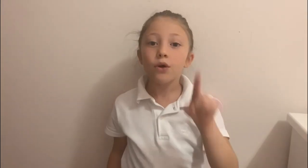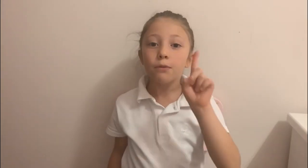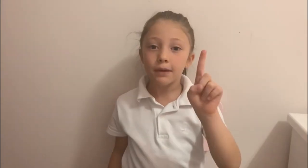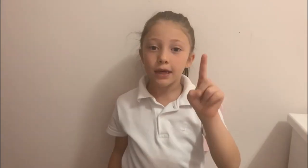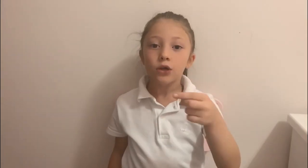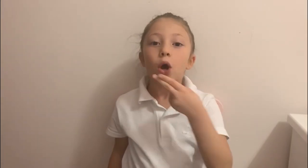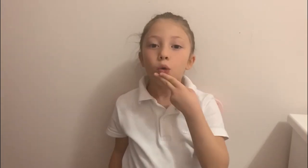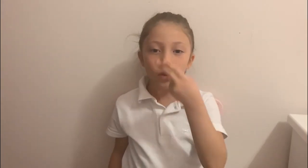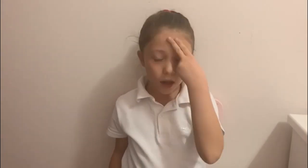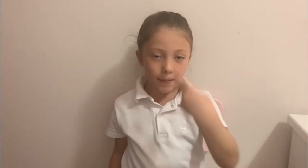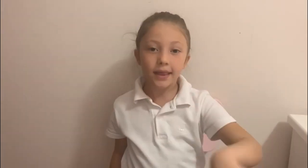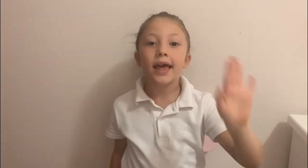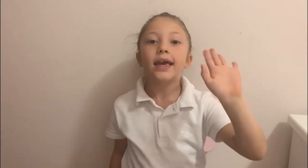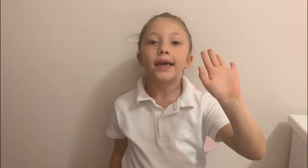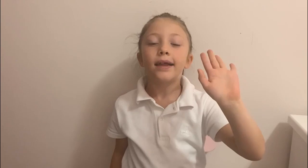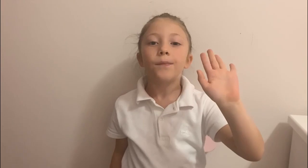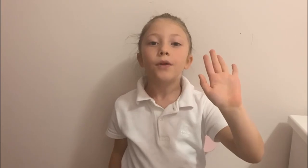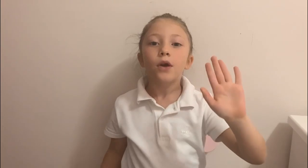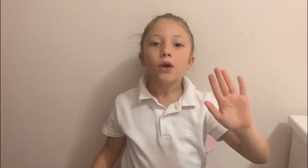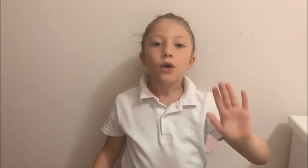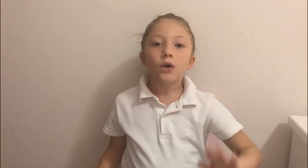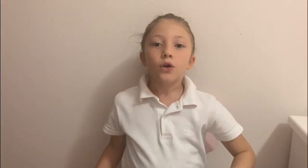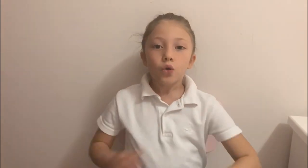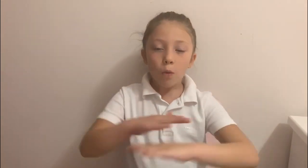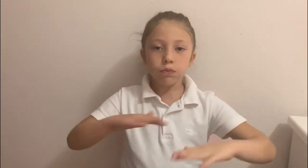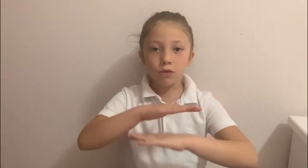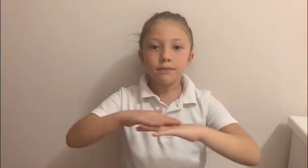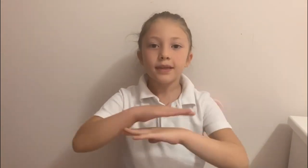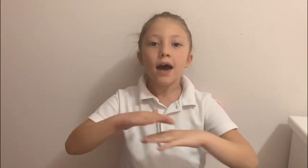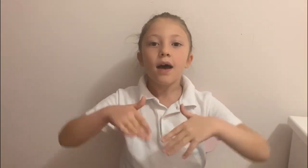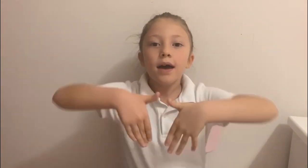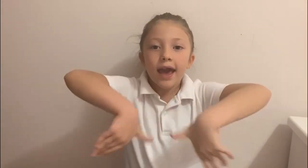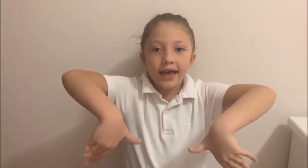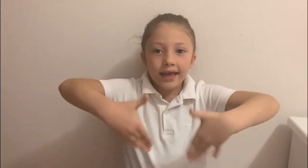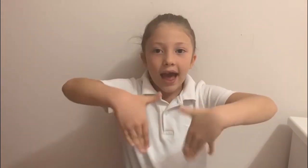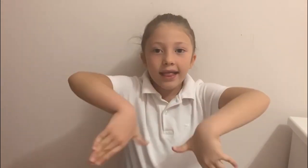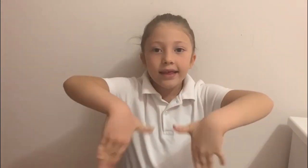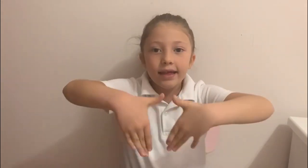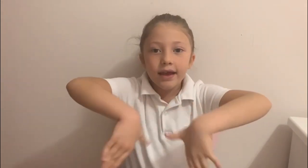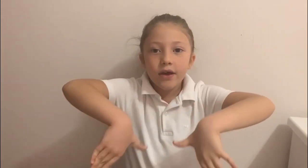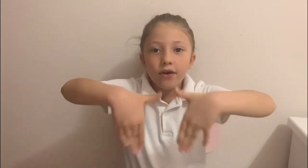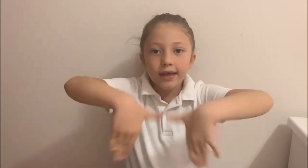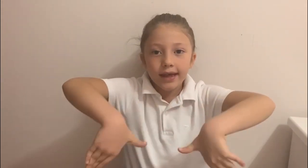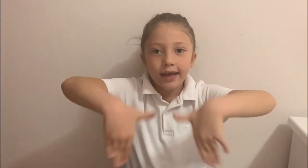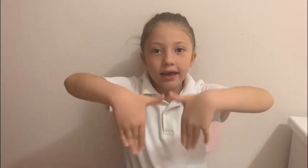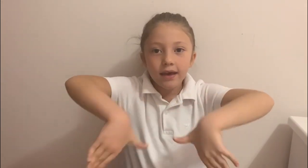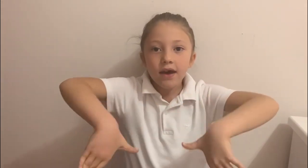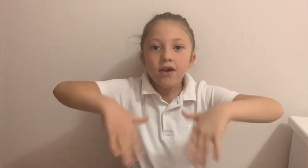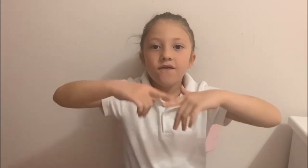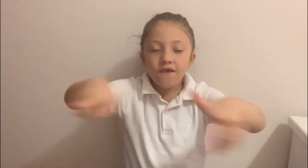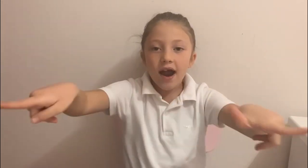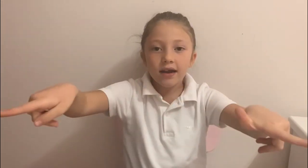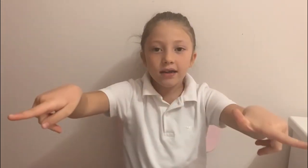bir kutlama değil, toplumda engellilere yönelik